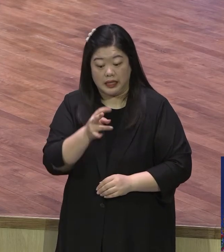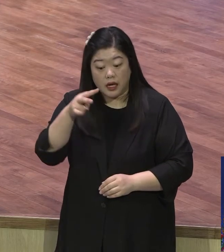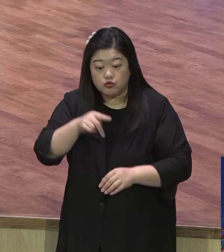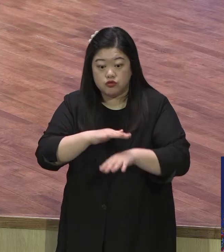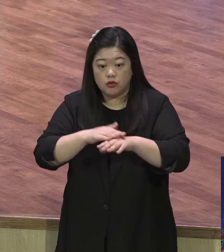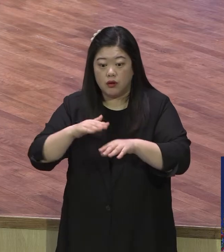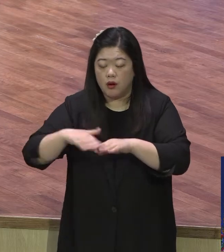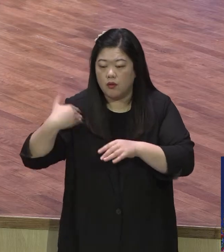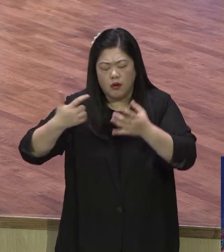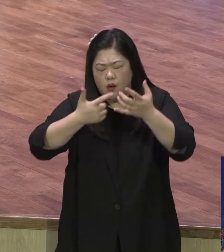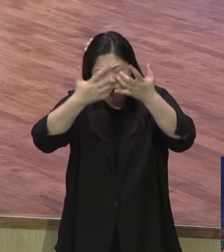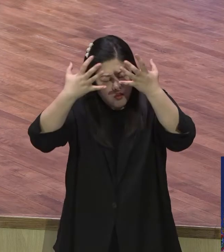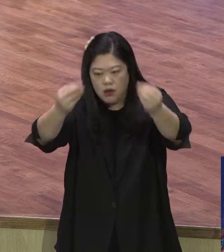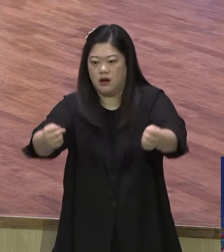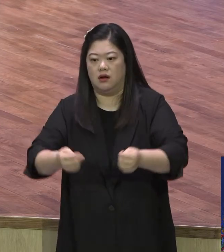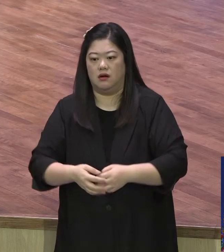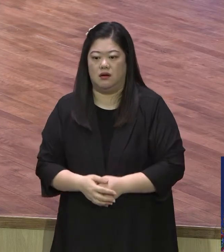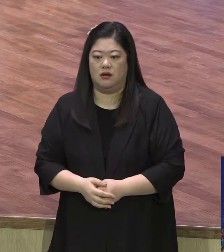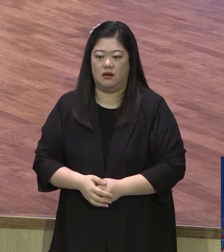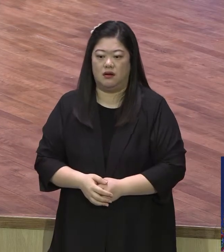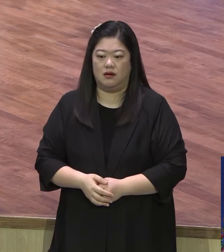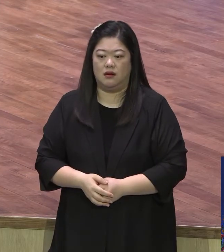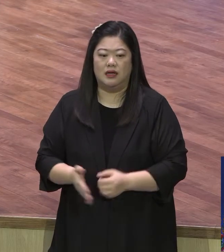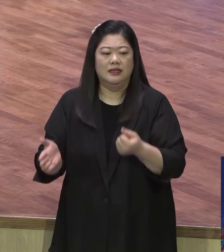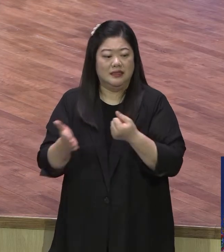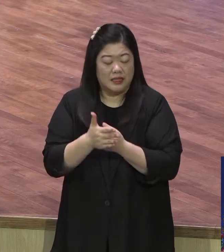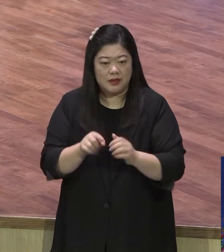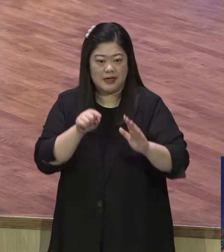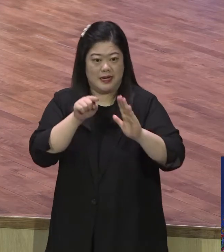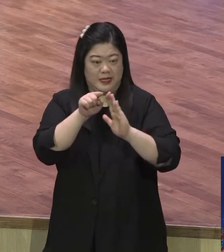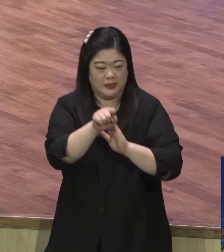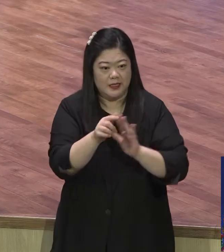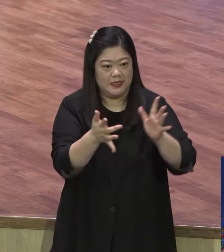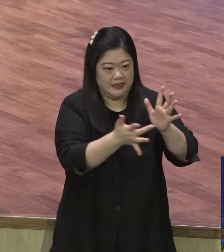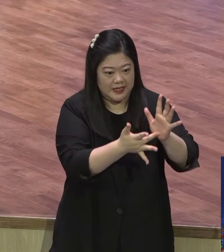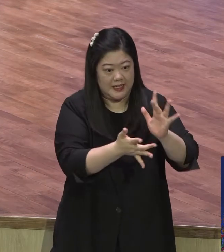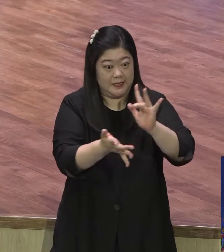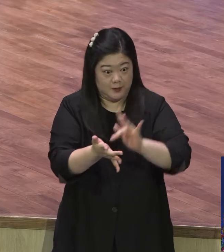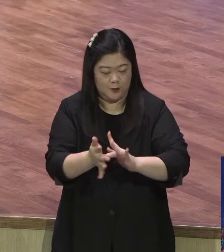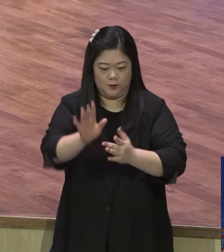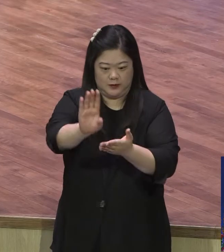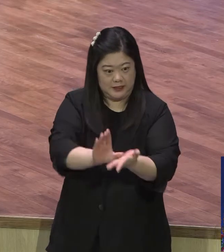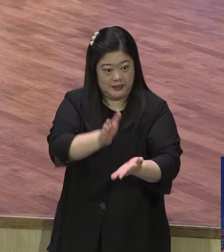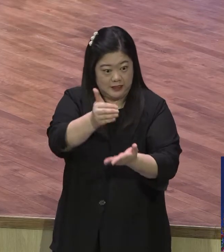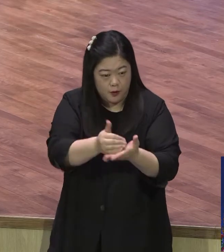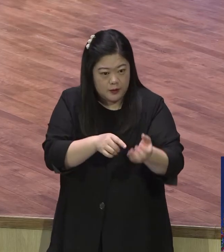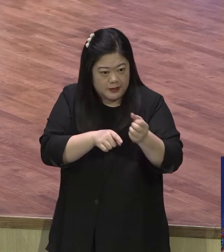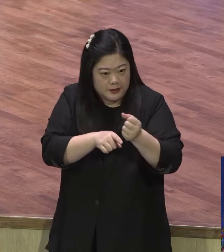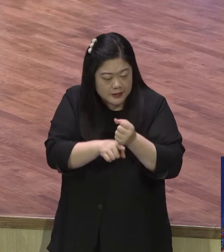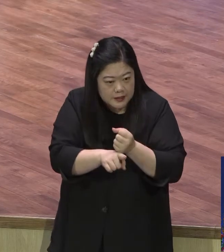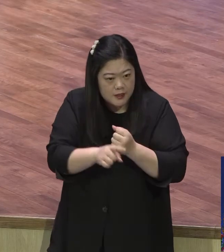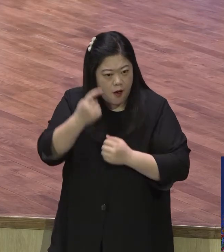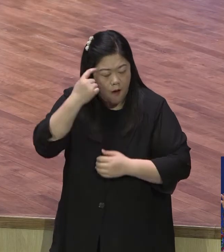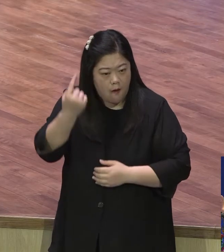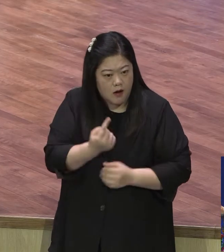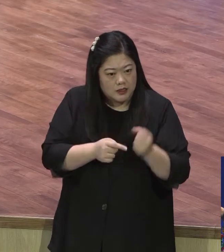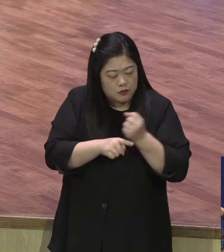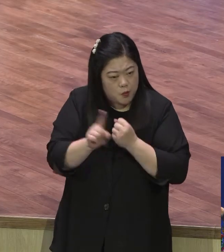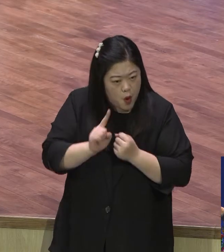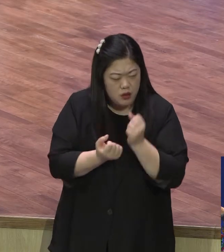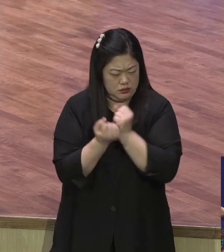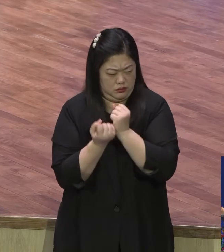모른다니까요 예수 그리스도가 선포되는 그 순간에 이름이 선포되는 그 순간에 그 주의 허감이